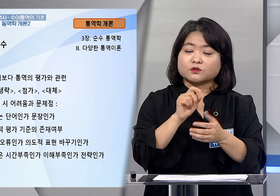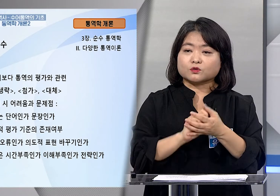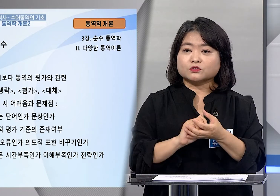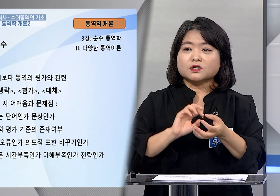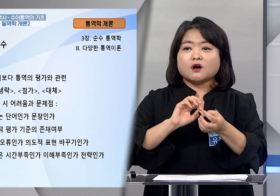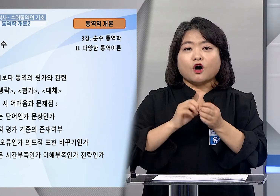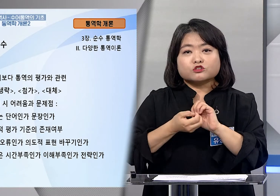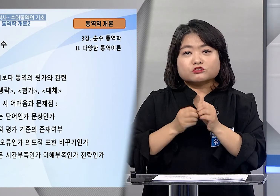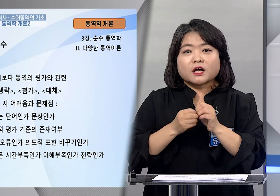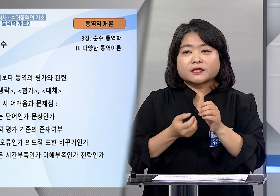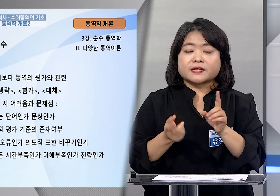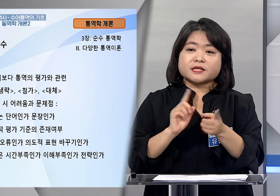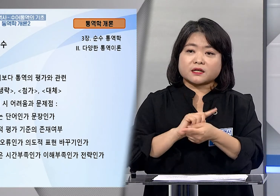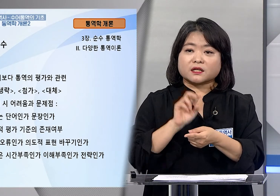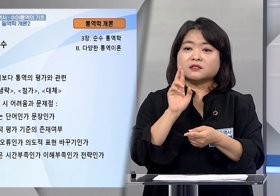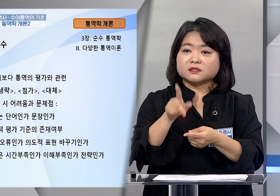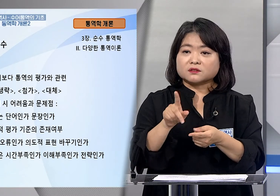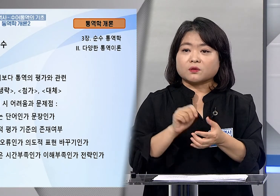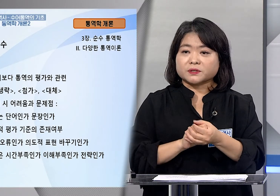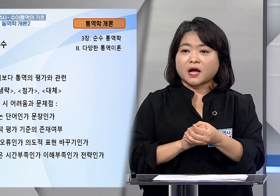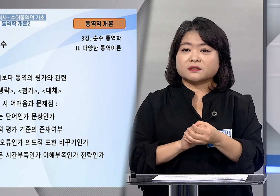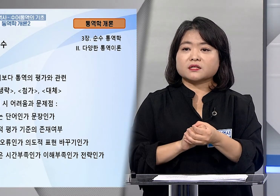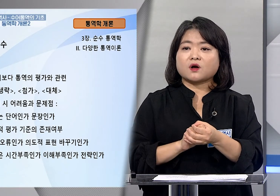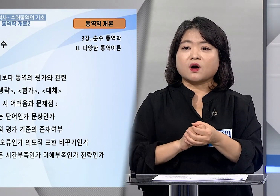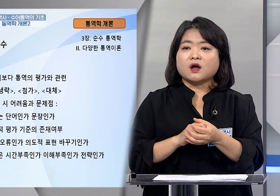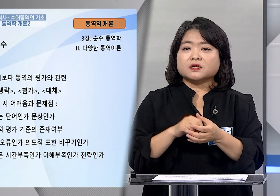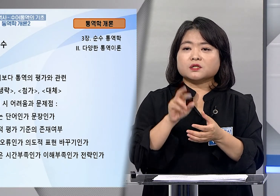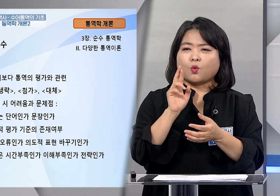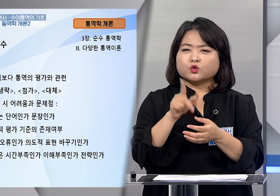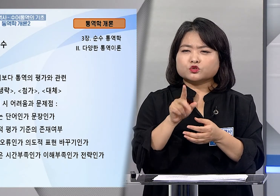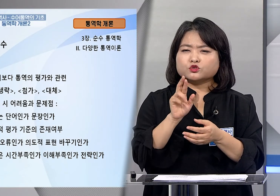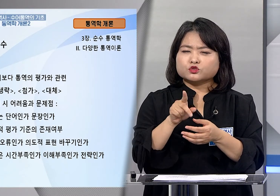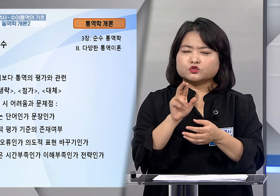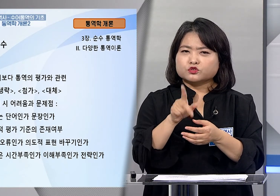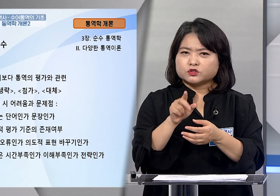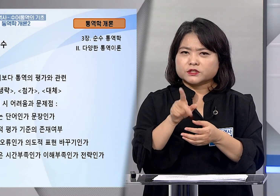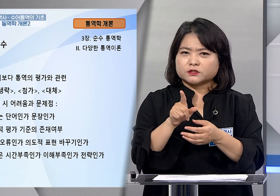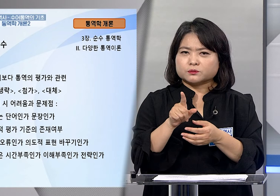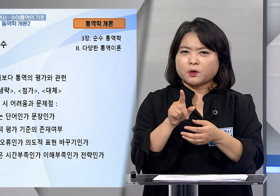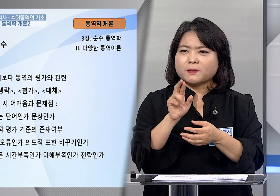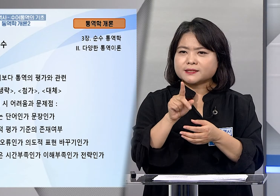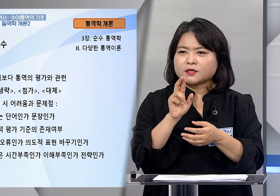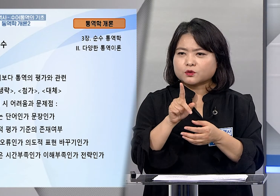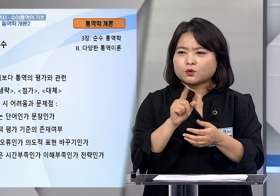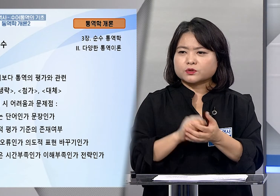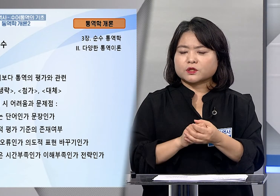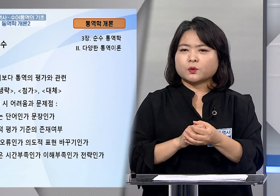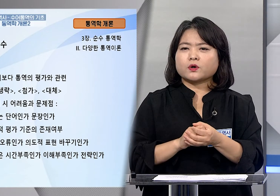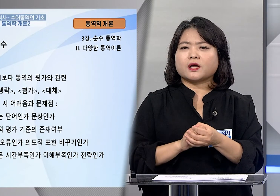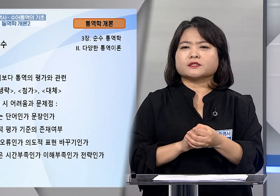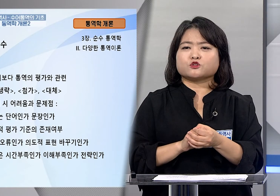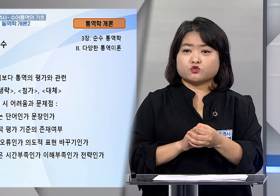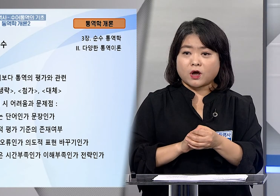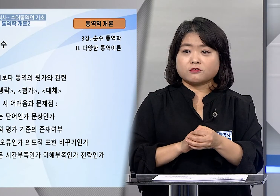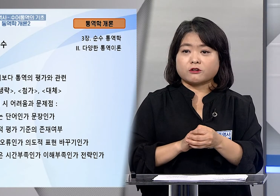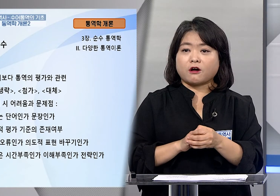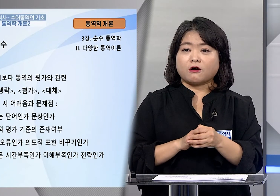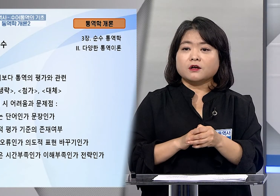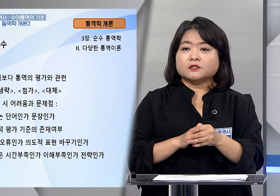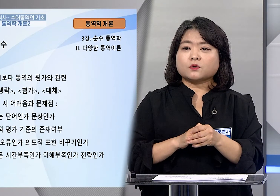거고 엉뚱하게 대체하는 게 틀리는 겁니다. 그래서 이 오류를 범하지 않도록 우리가 통역하는 게 중요하고요. 또